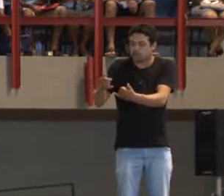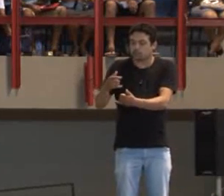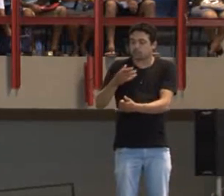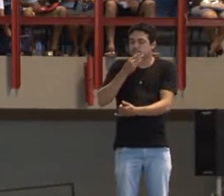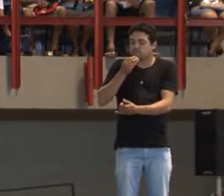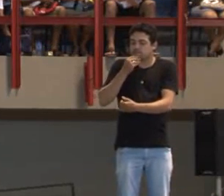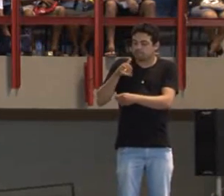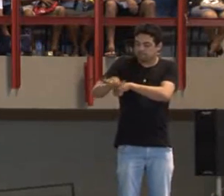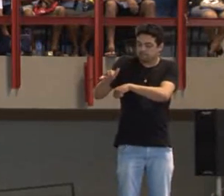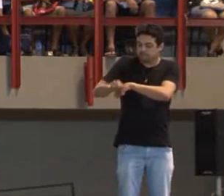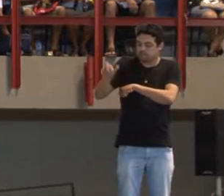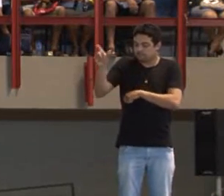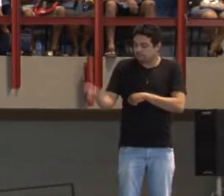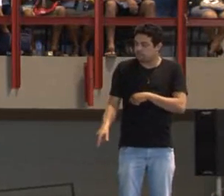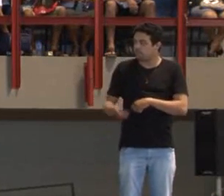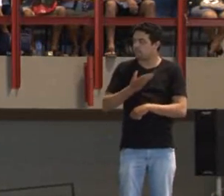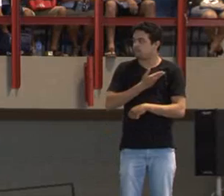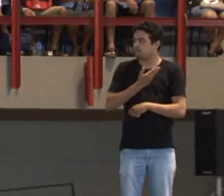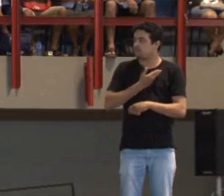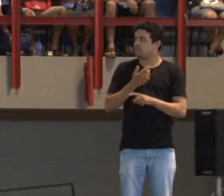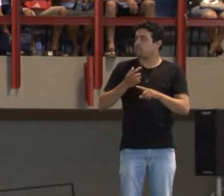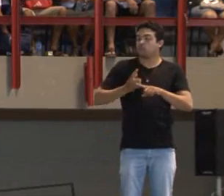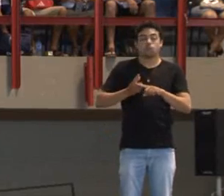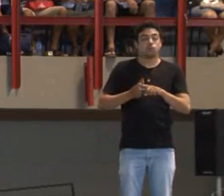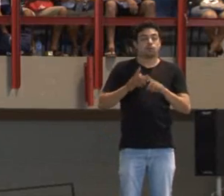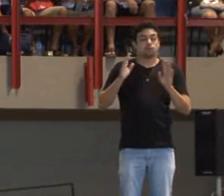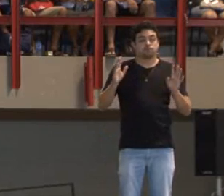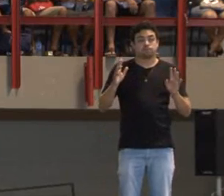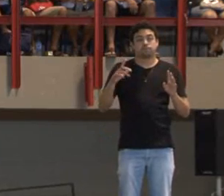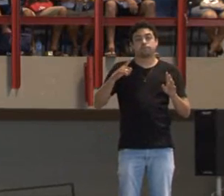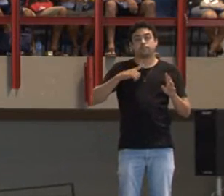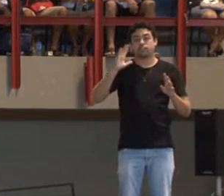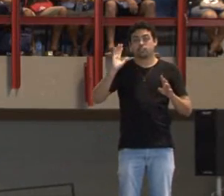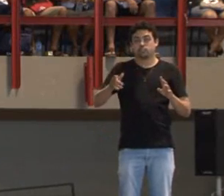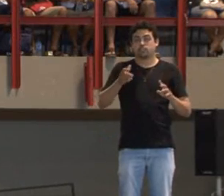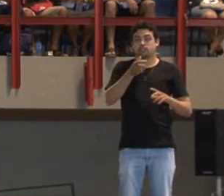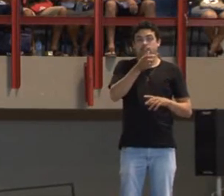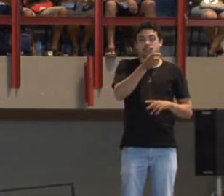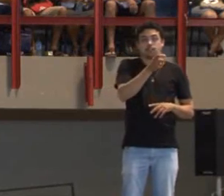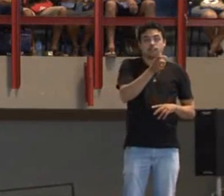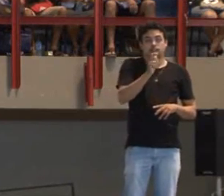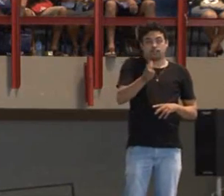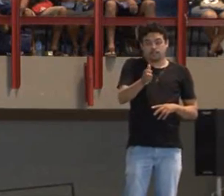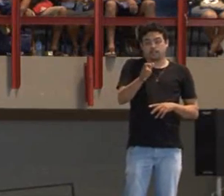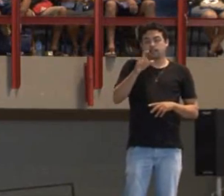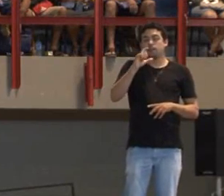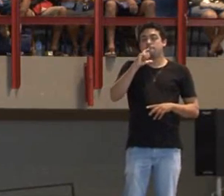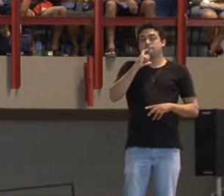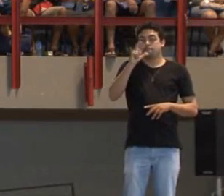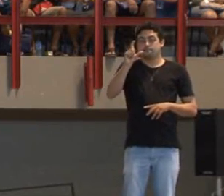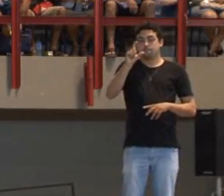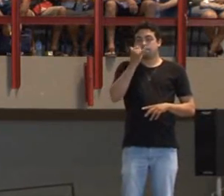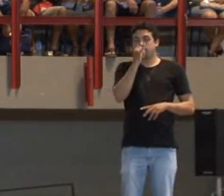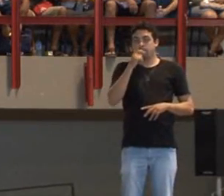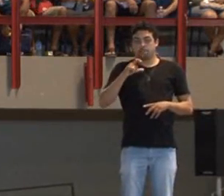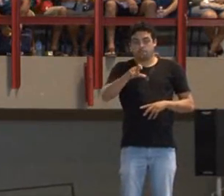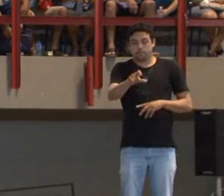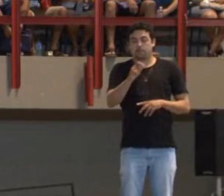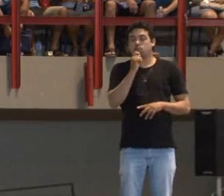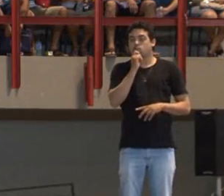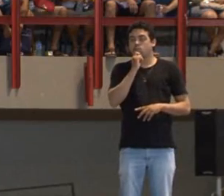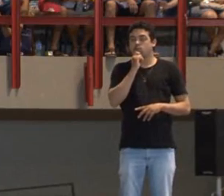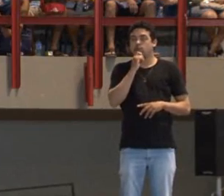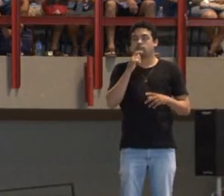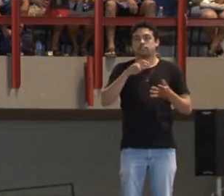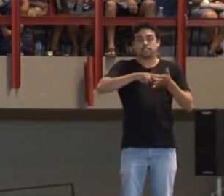com o amiguinho dele. Porque, veja bem, a lanterna não precisa de pilha. Isso significa